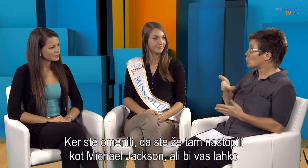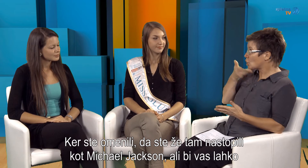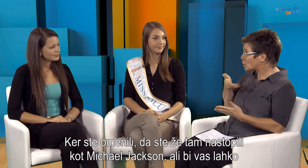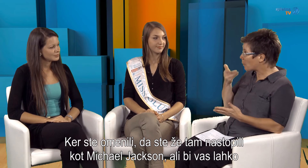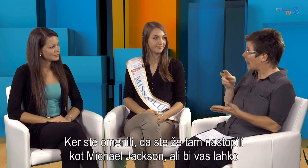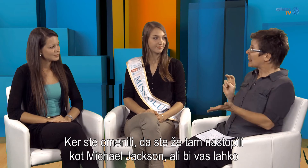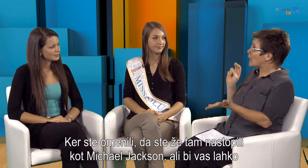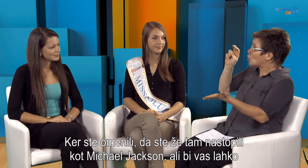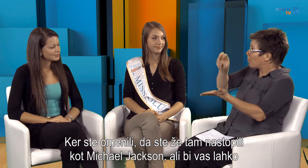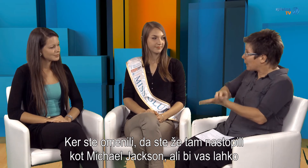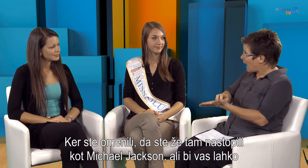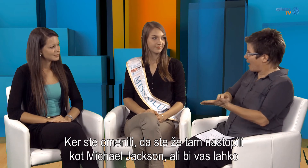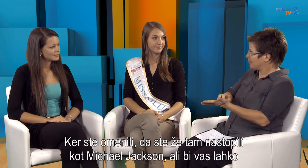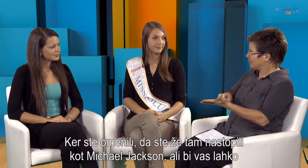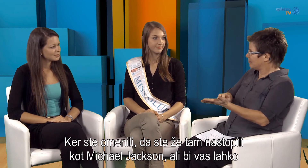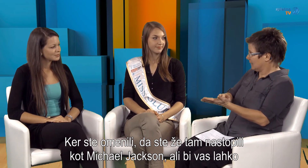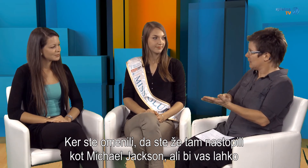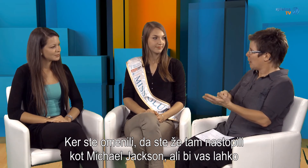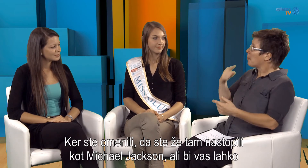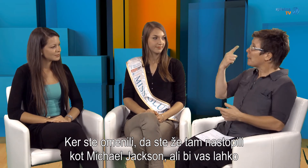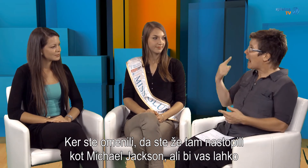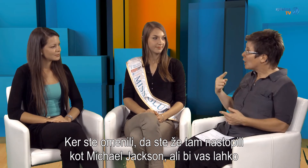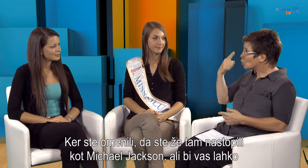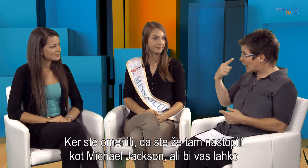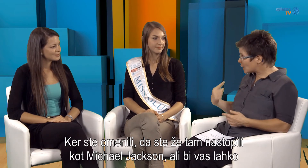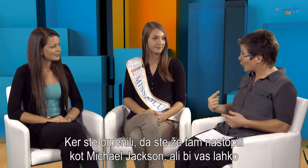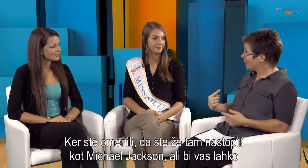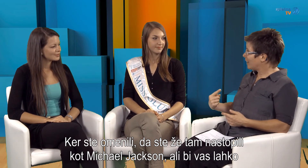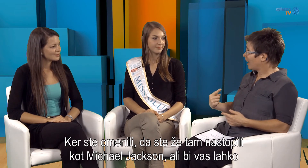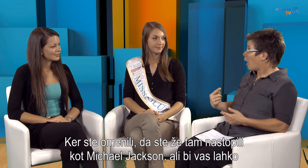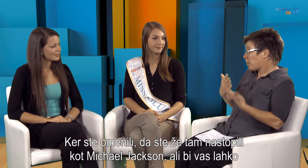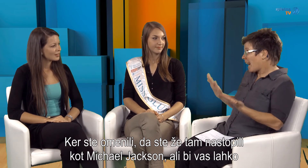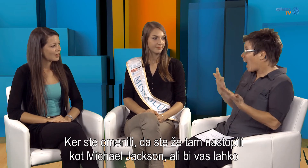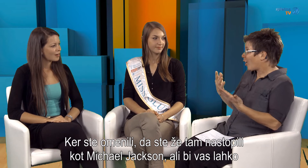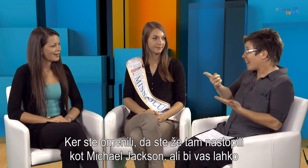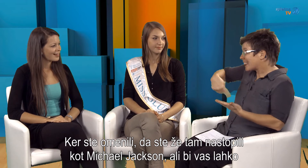se skam, da ta pila. Mišaj, je kasad. Pila kan dam.